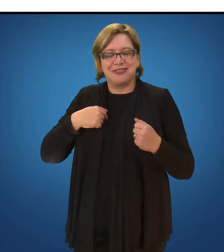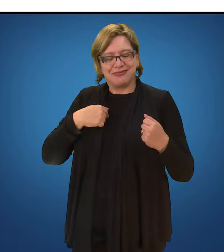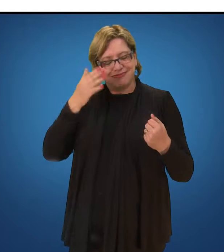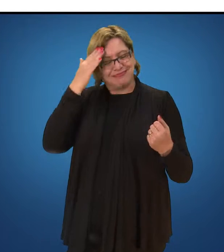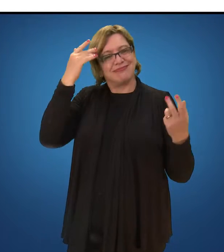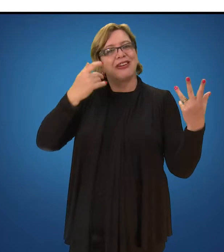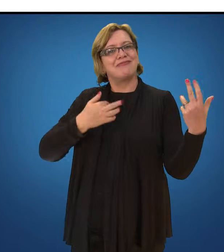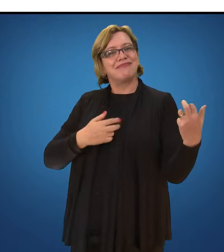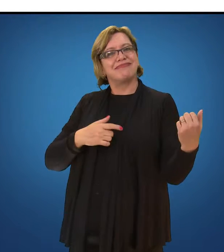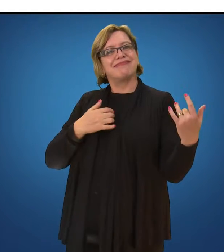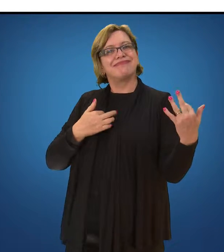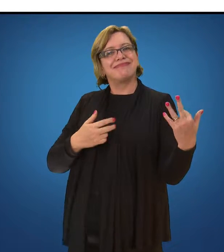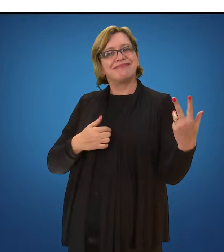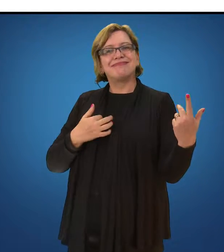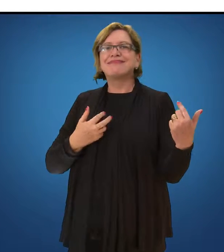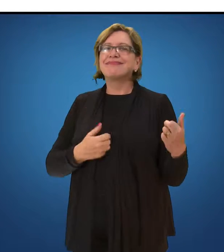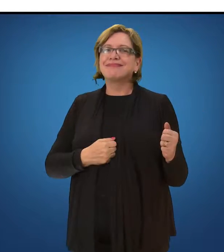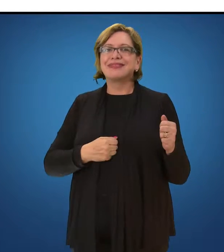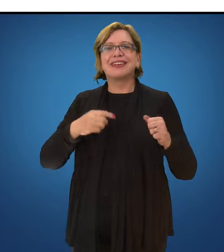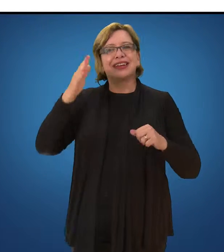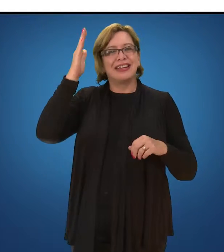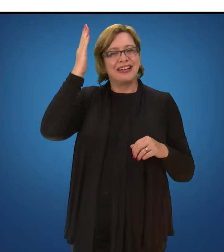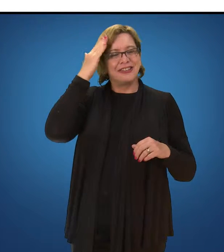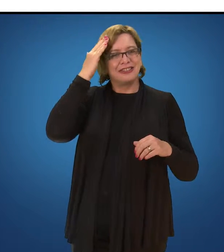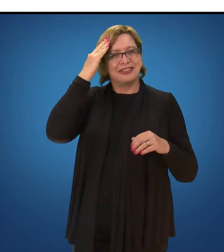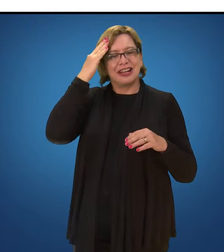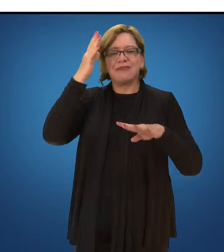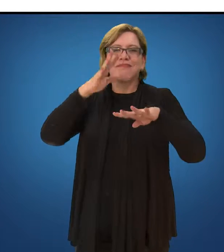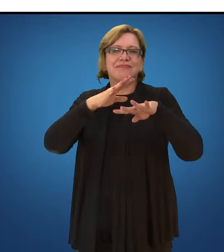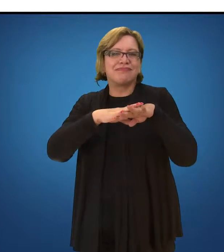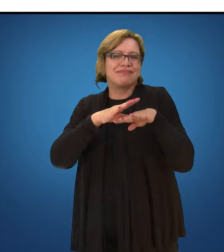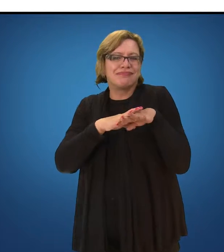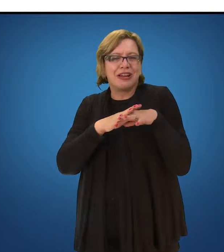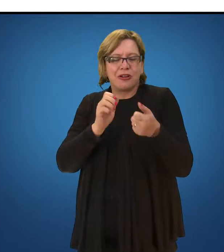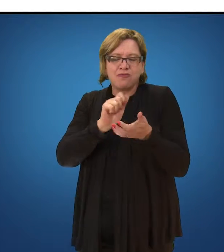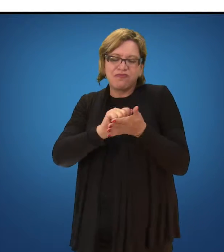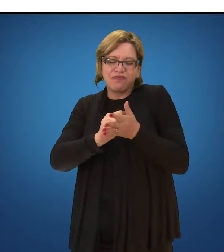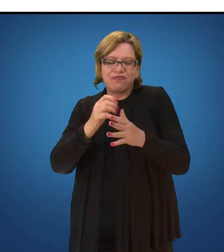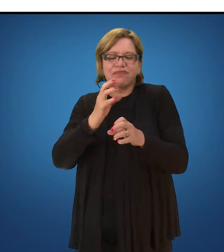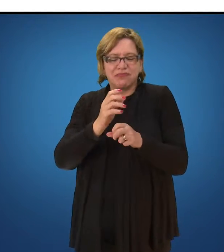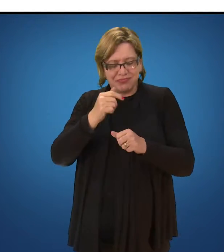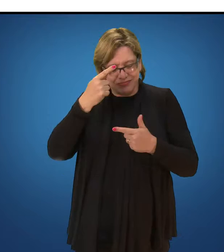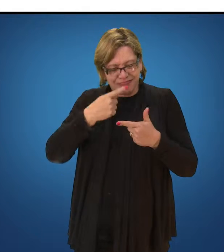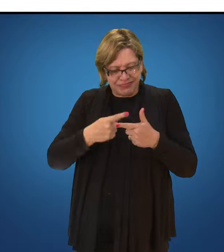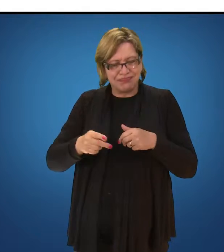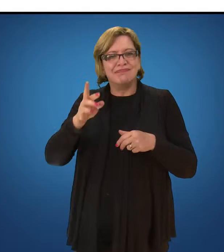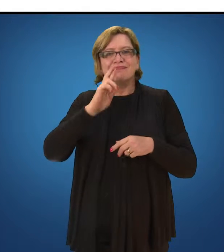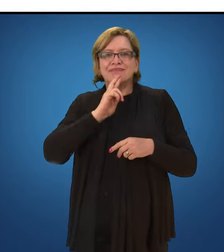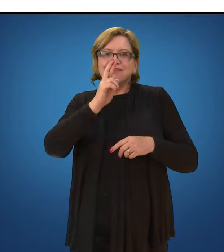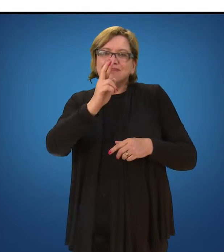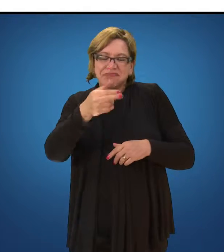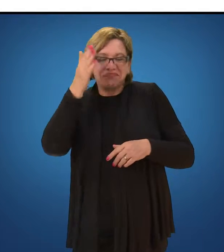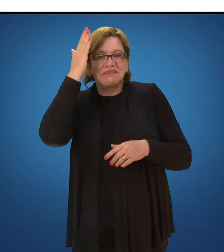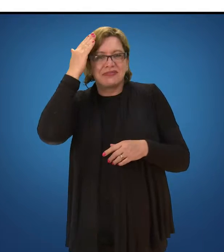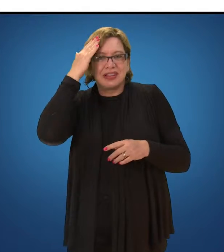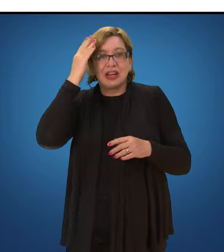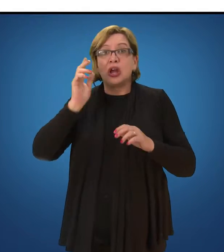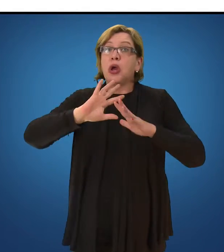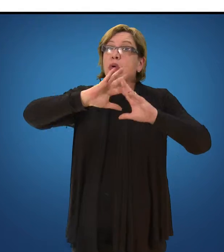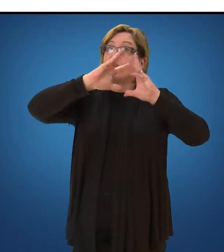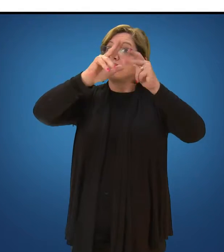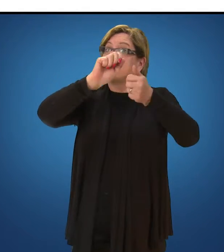tocar um instrumento, eu sei resolver um problema que cai para mim na prova. Todas essas atividades